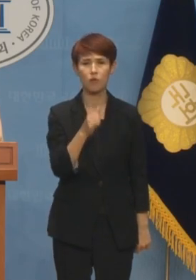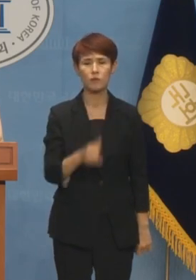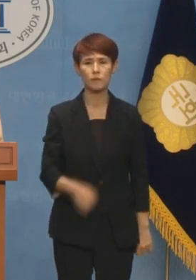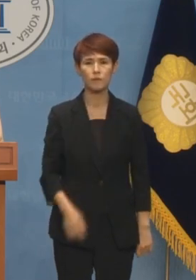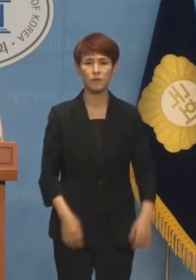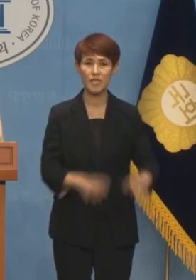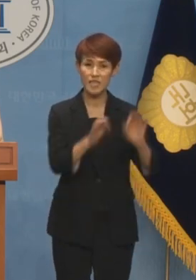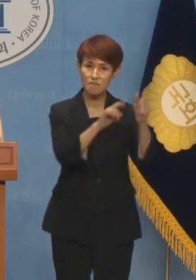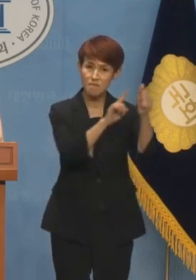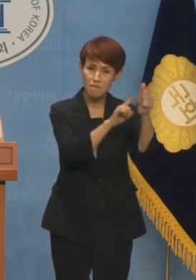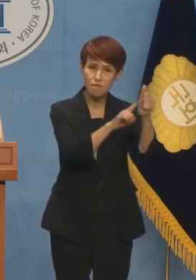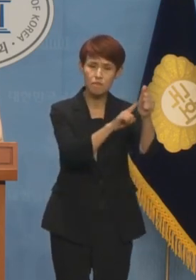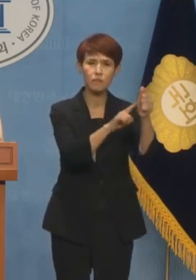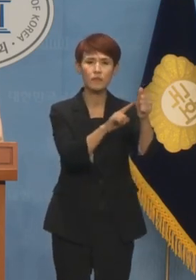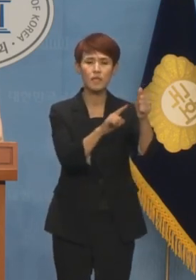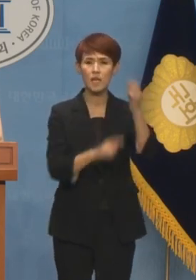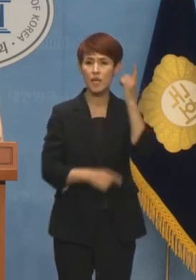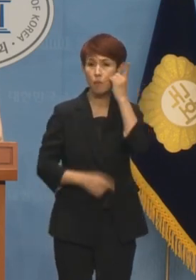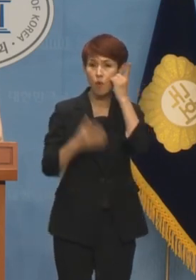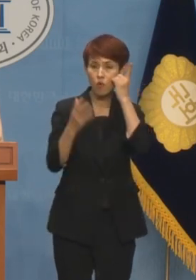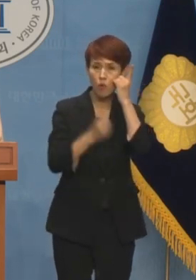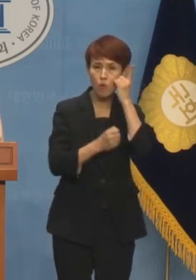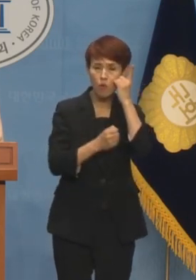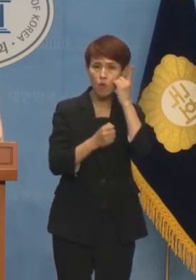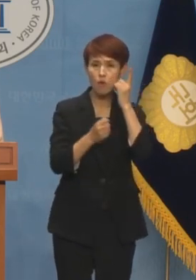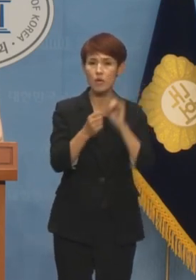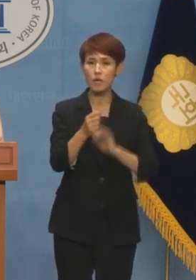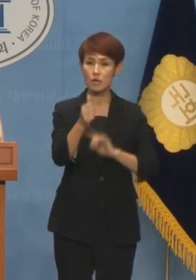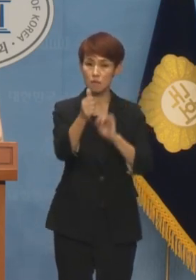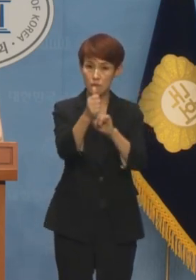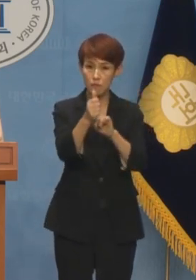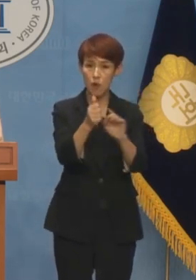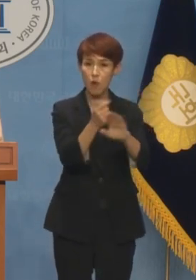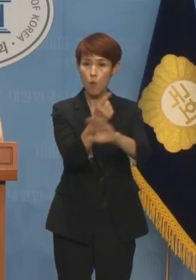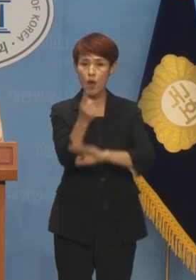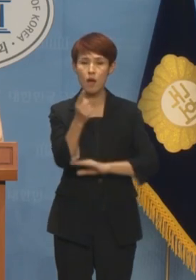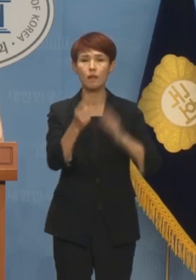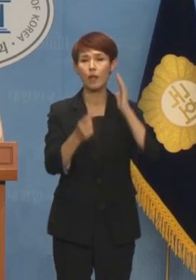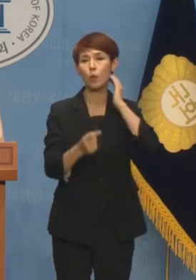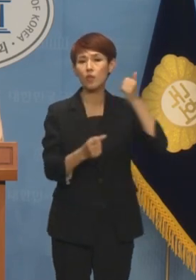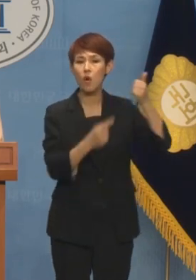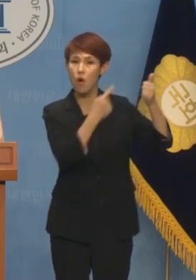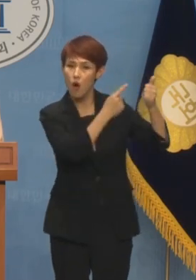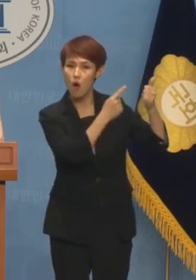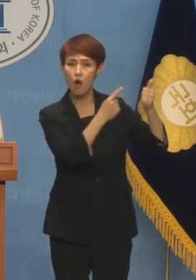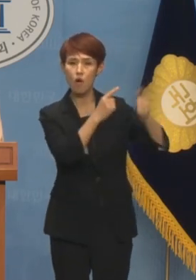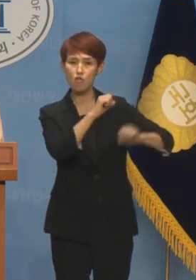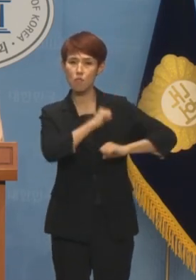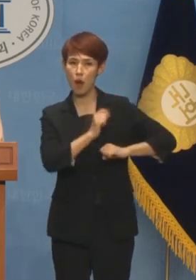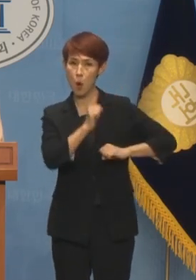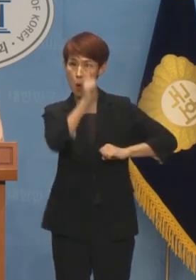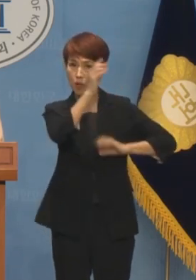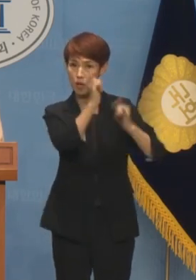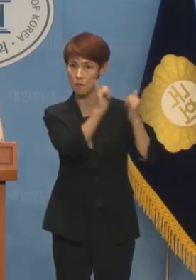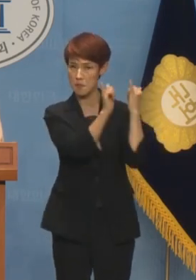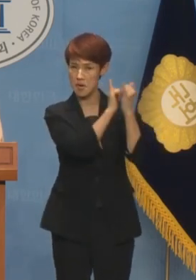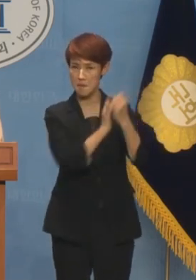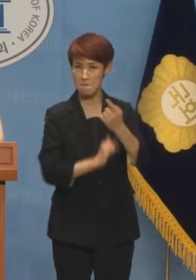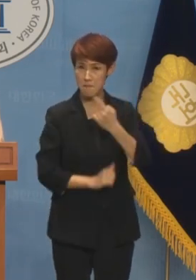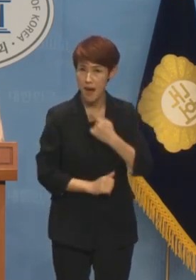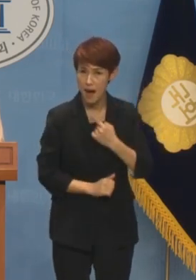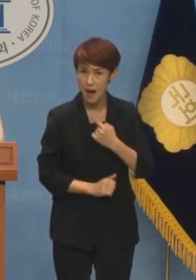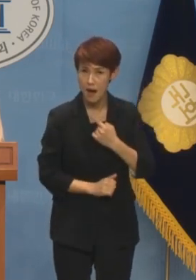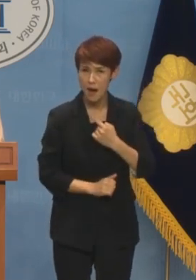김 사령관은 이 비화폰으로 1사단장 외에 용산 대통령실 혹은 국방부 핵심 관계자와 통화한